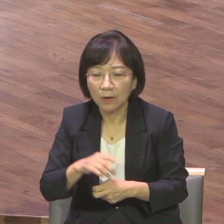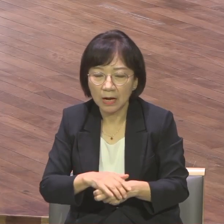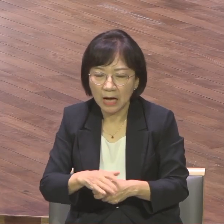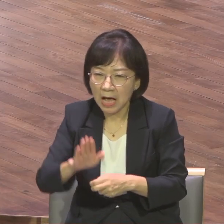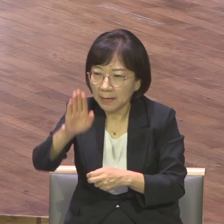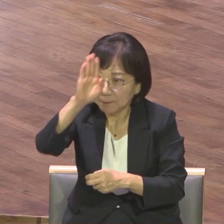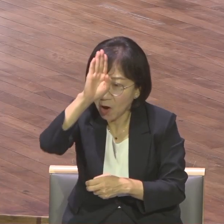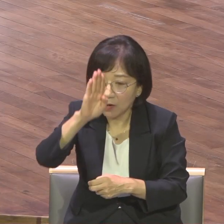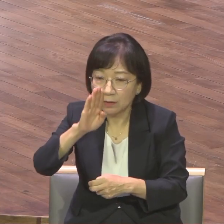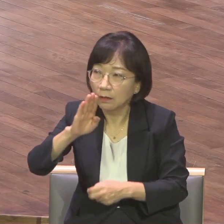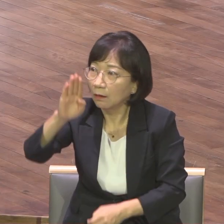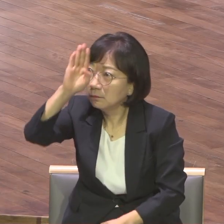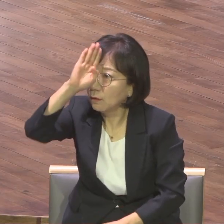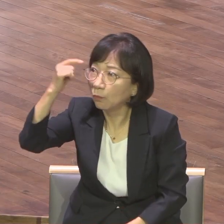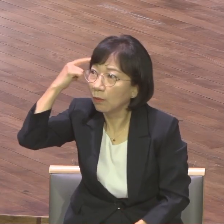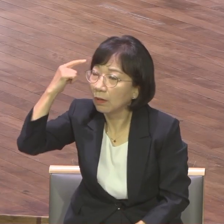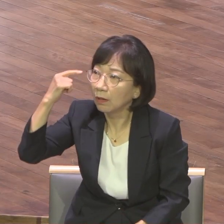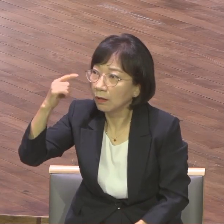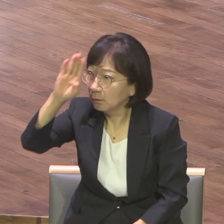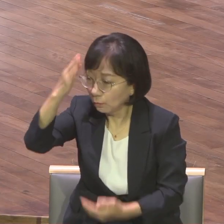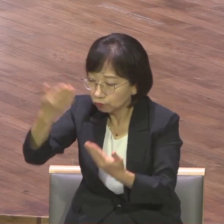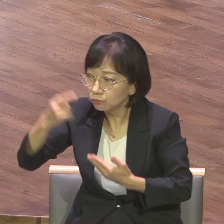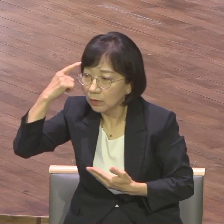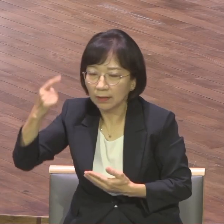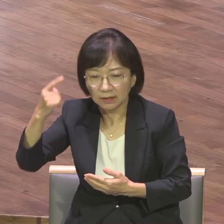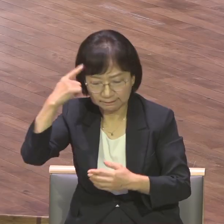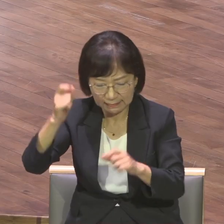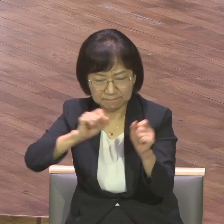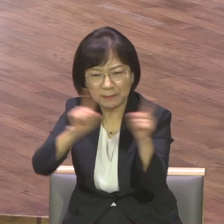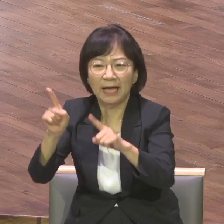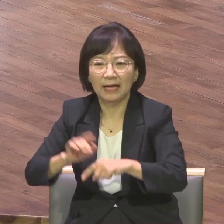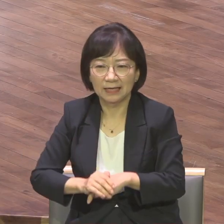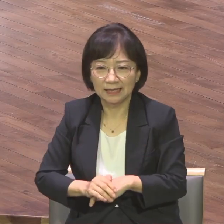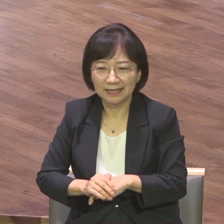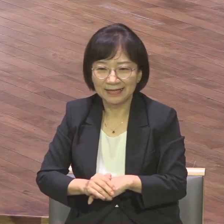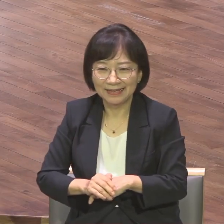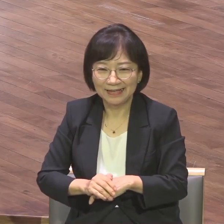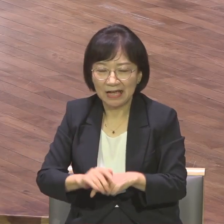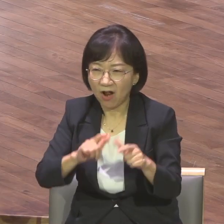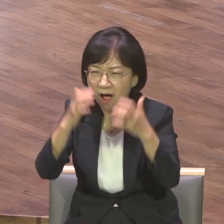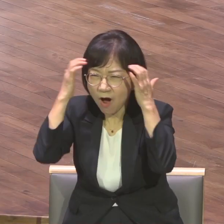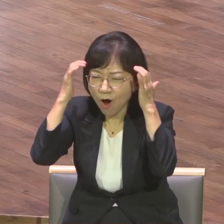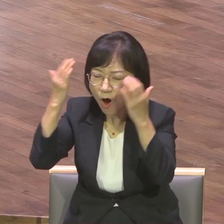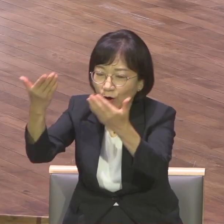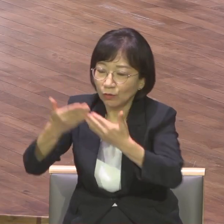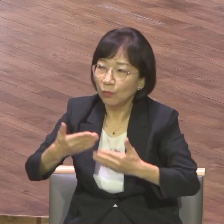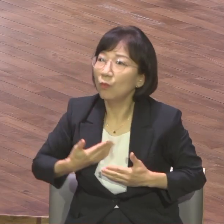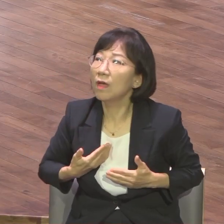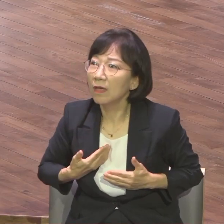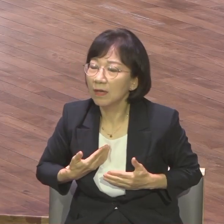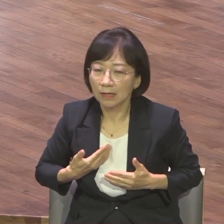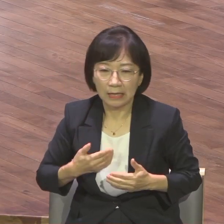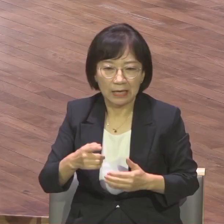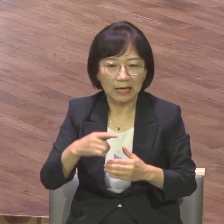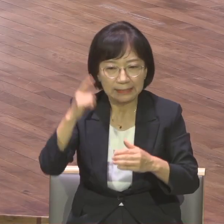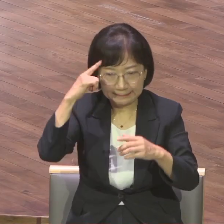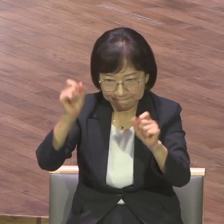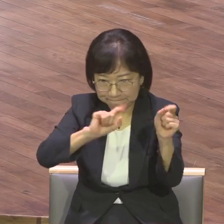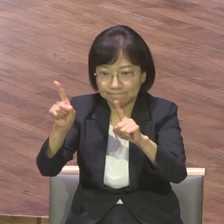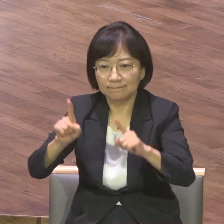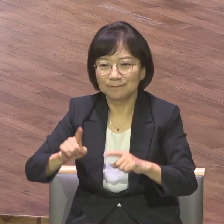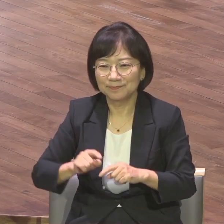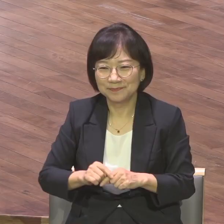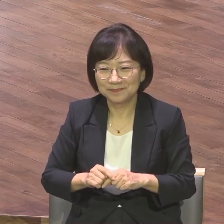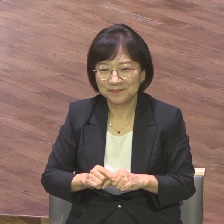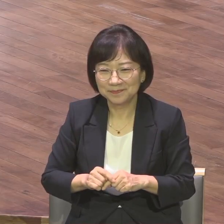영적으로 깨어 있으라고. 정신 번쩍 차려고. 예수님께서 마지막 때에 대한 말씀을 마무리하시면서